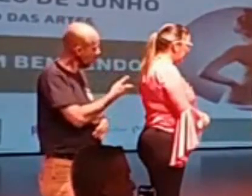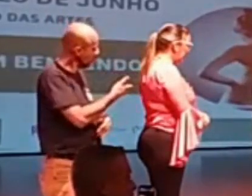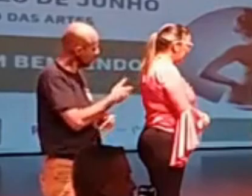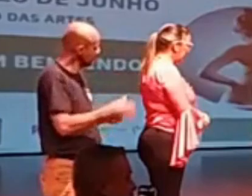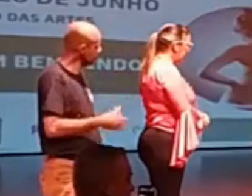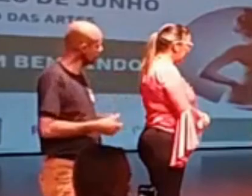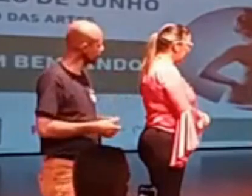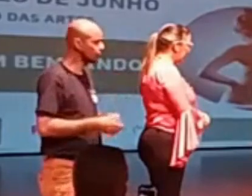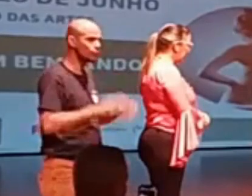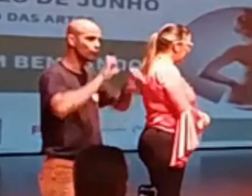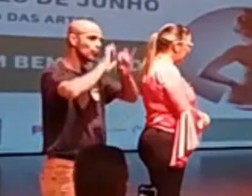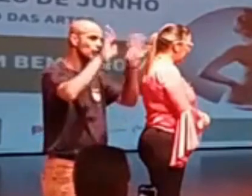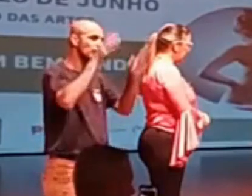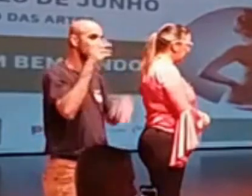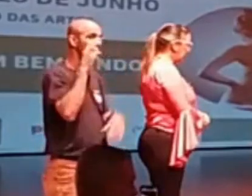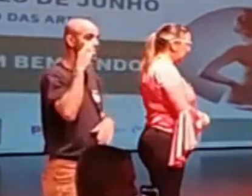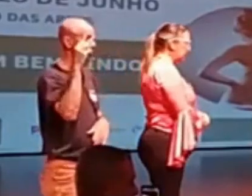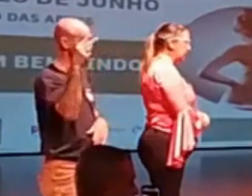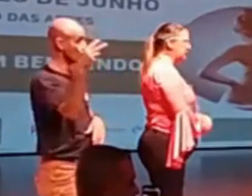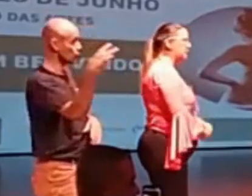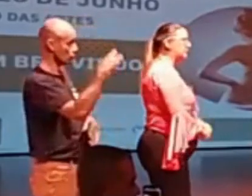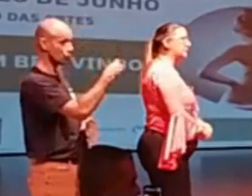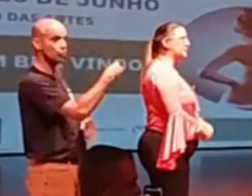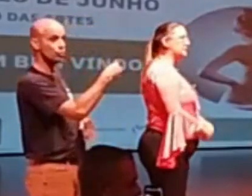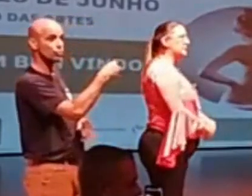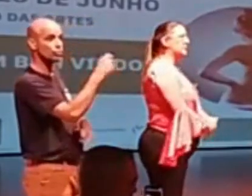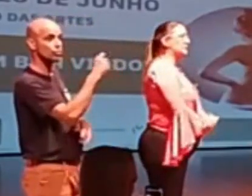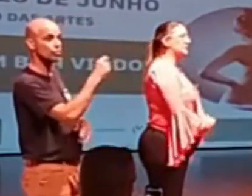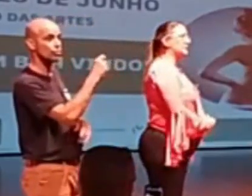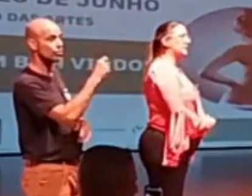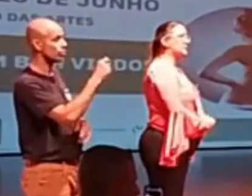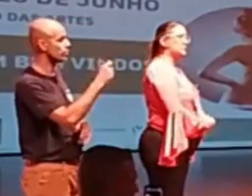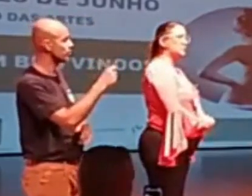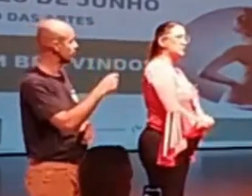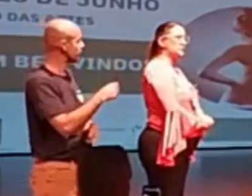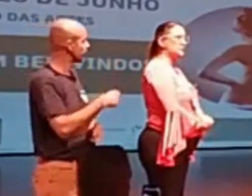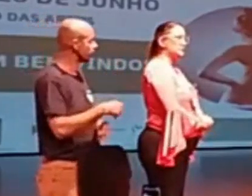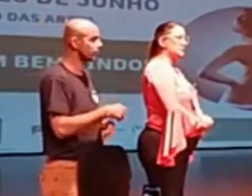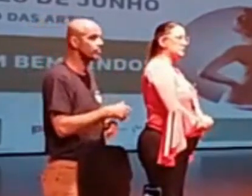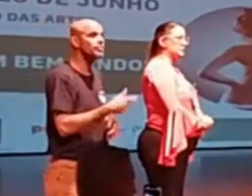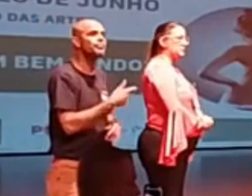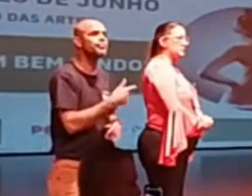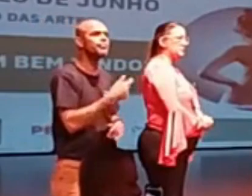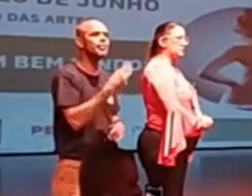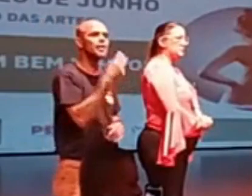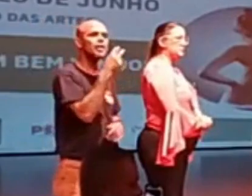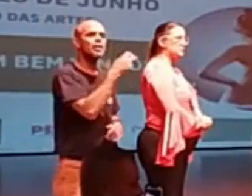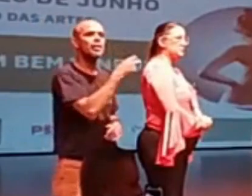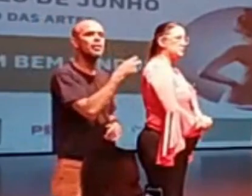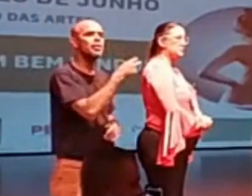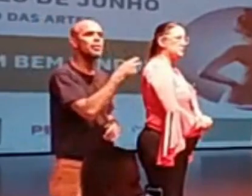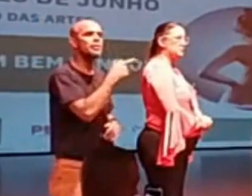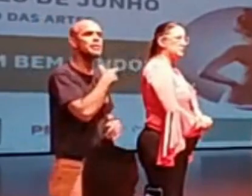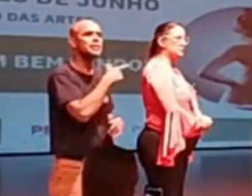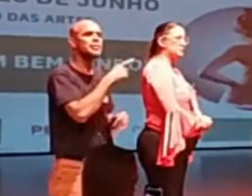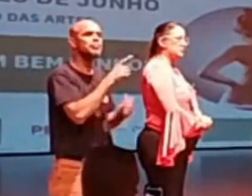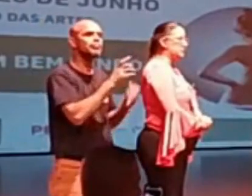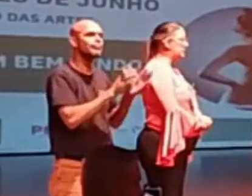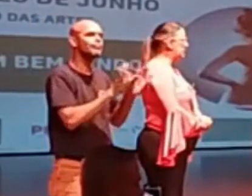mais claro para vocês poderem verem aquilo que a gente estava... Isso aqui a gente considera